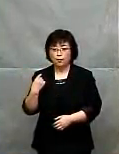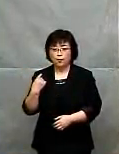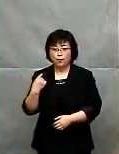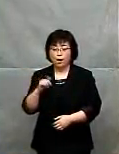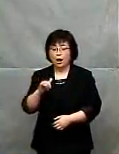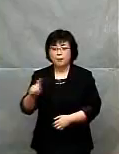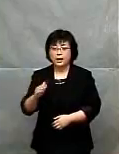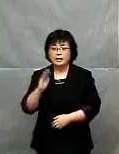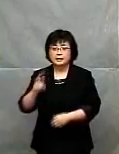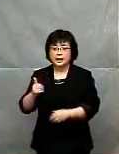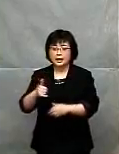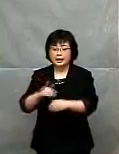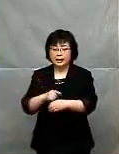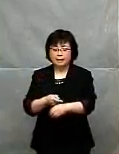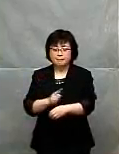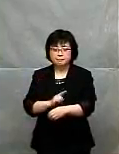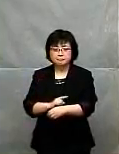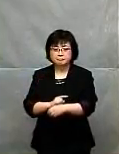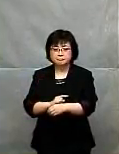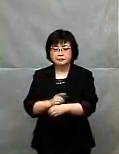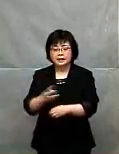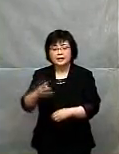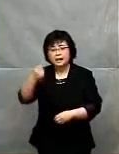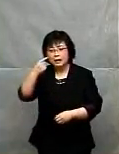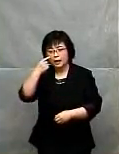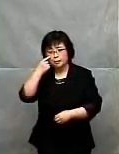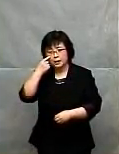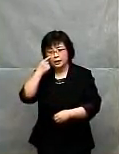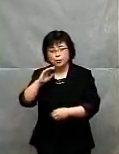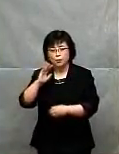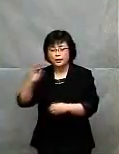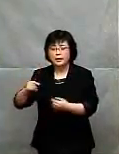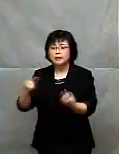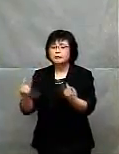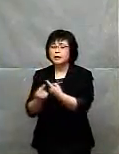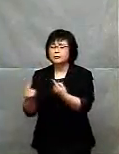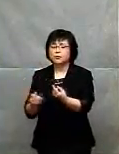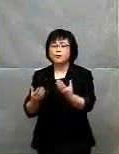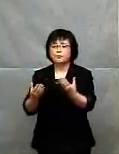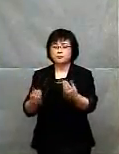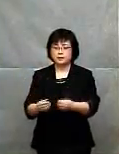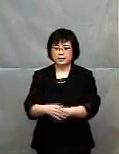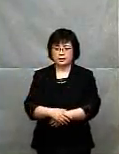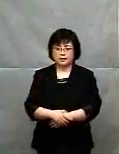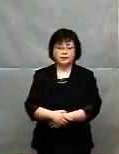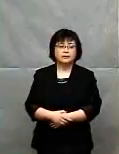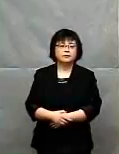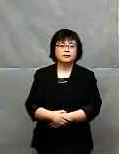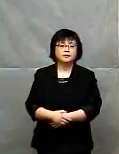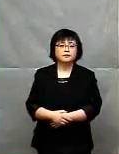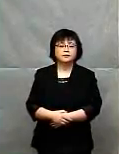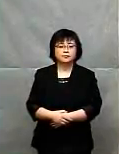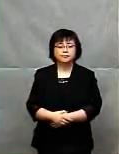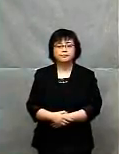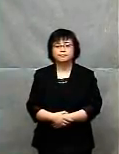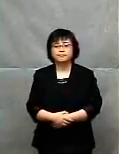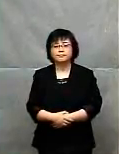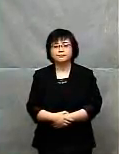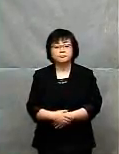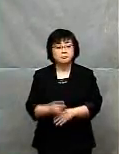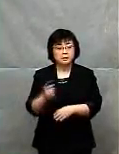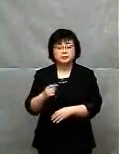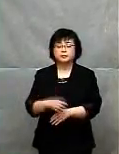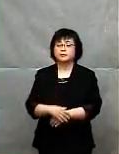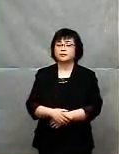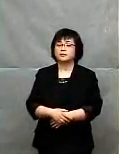政権の、第2次の安倍政権になっている3回目の、内閣改造が行われました。あと党役員人事も行われました。はい、まず